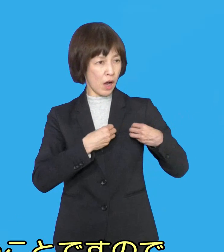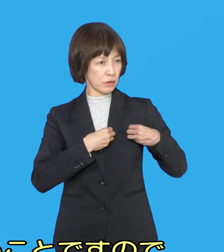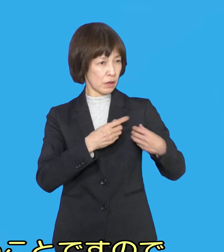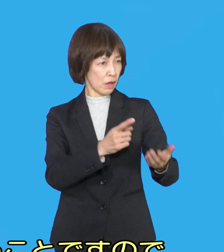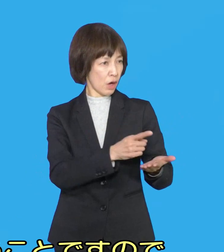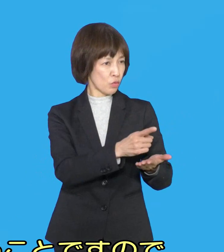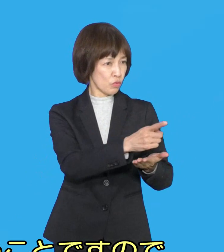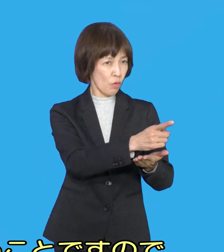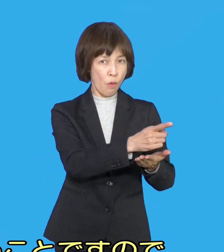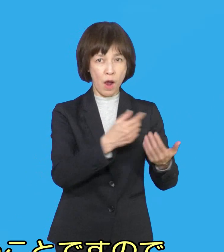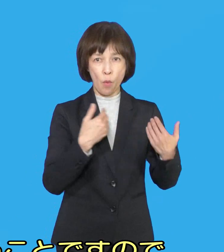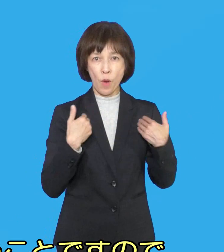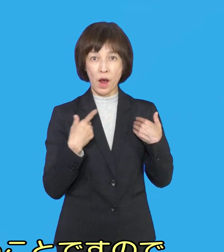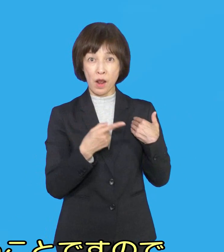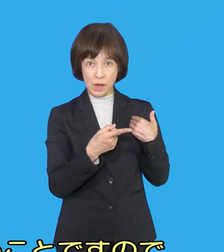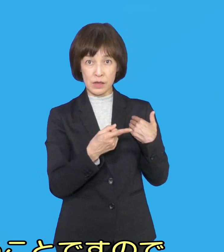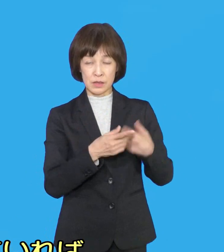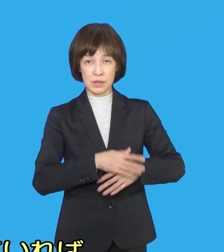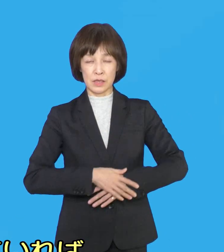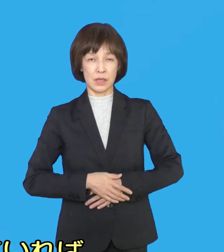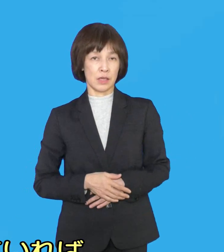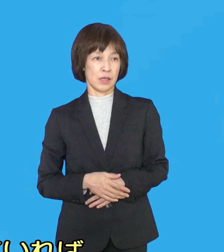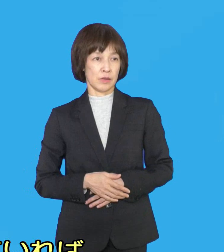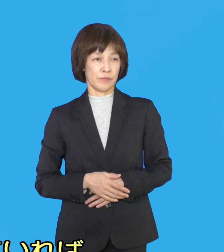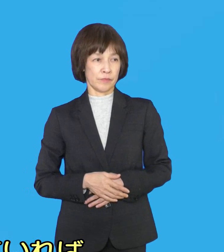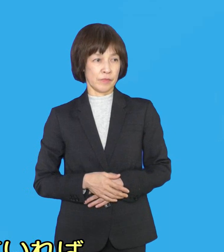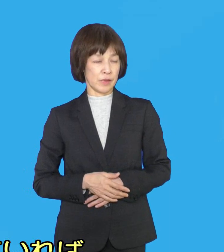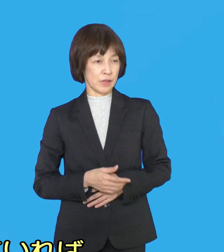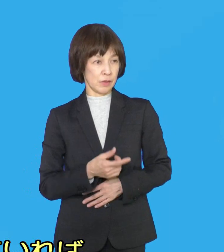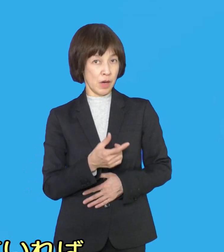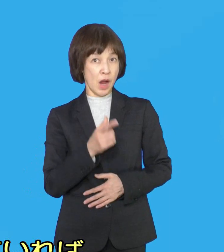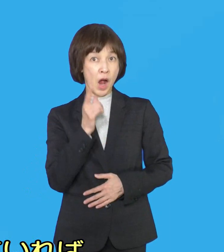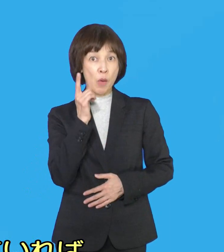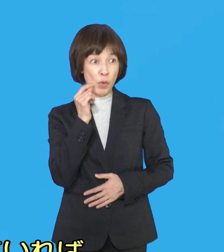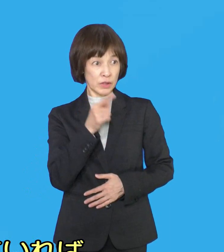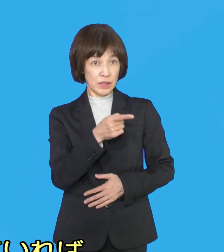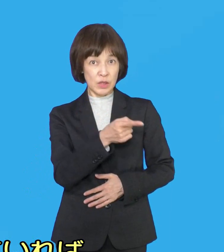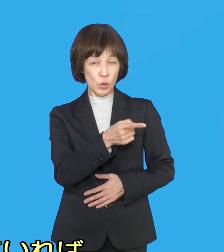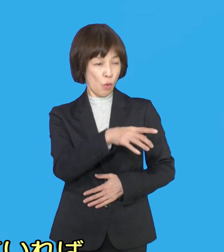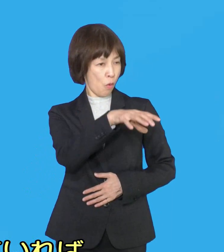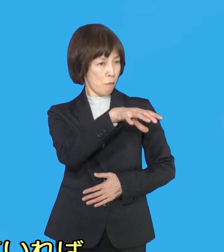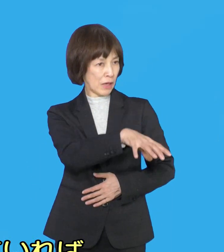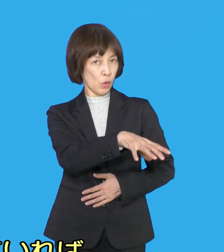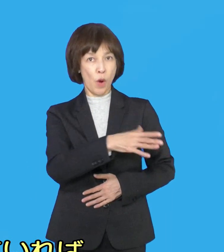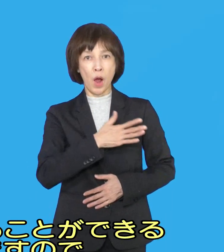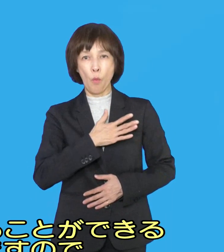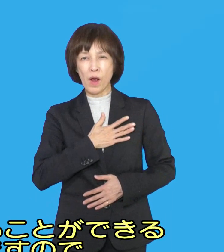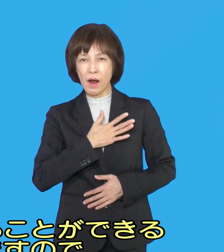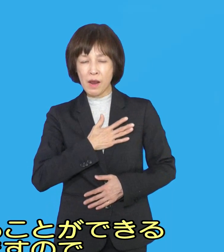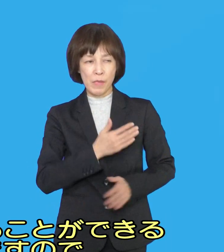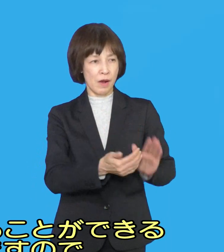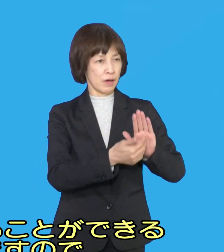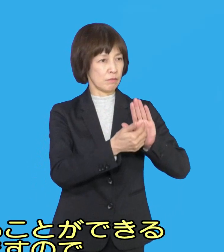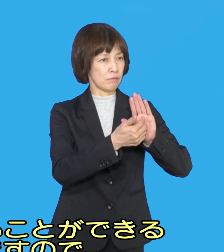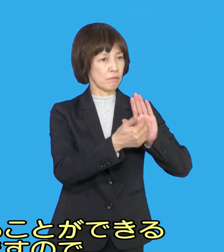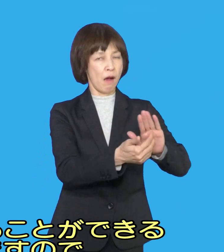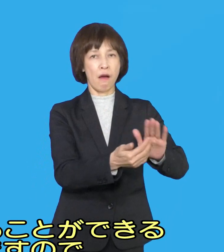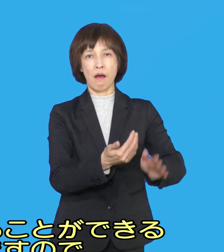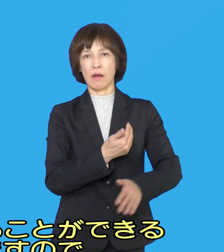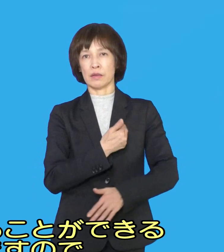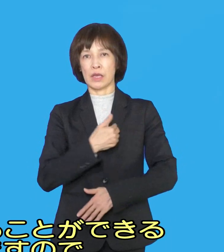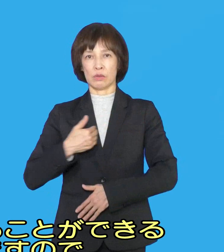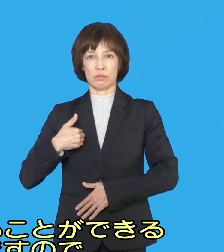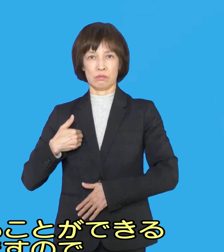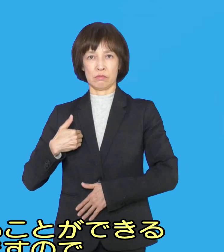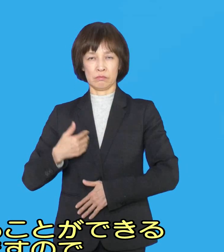定をできていないということですので、きっちりとこの補足ができていれば、そこで感染を封じ込めることができ